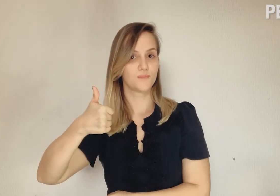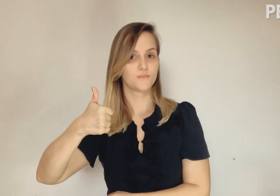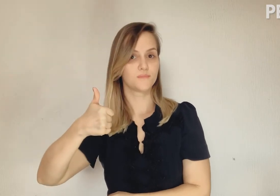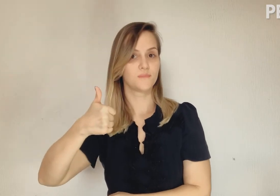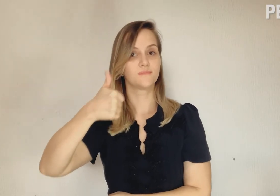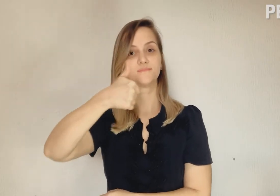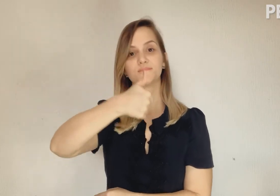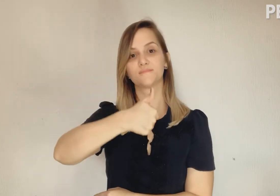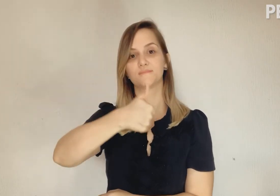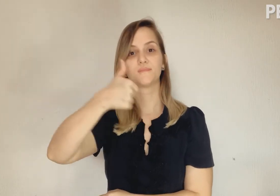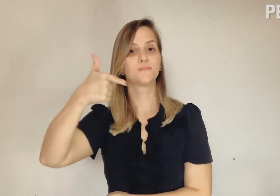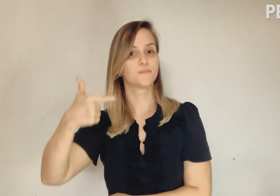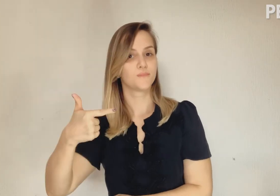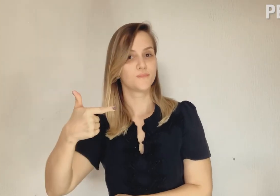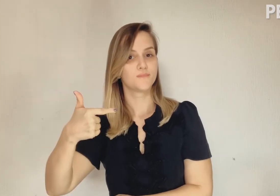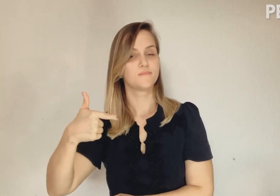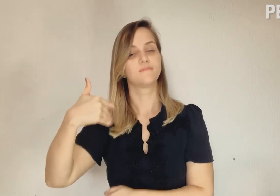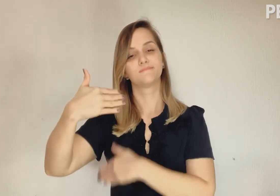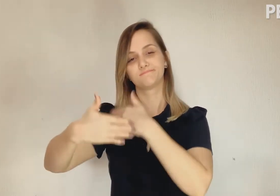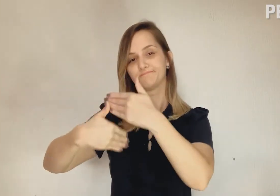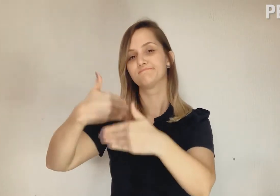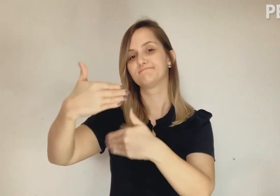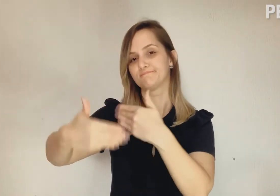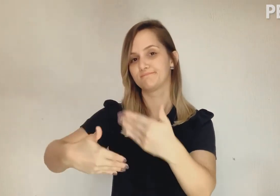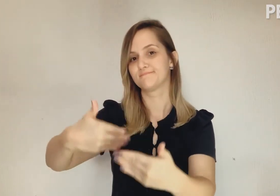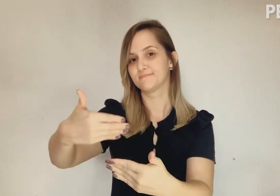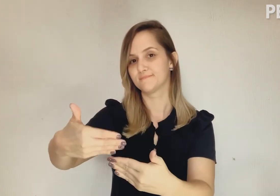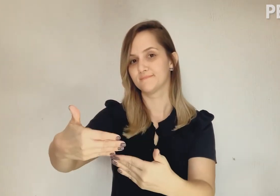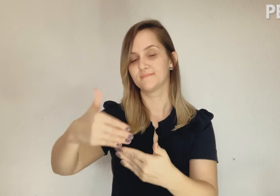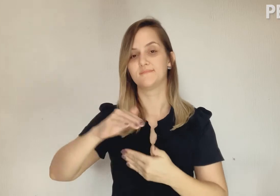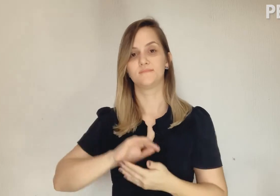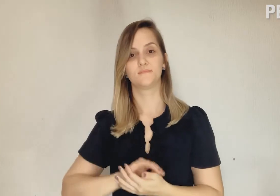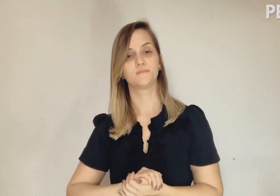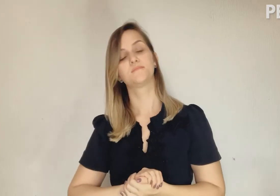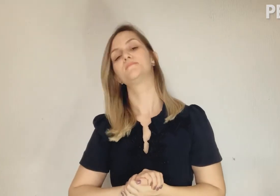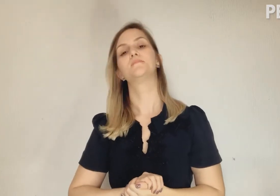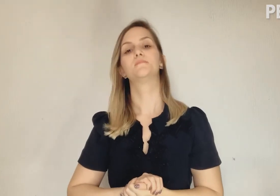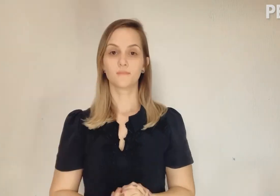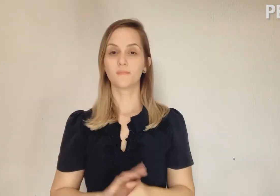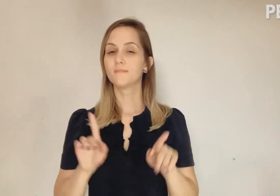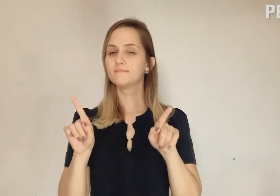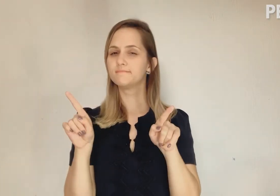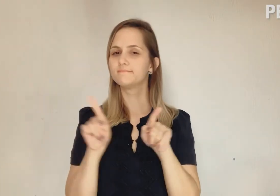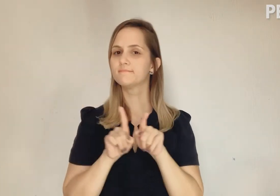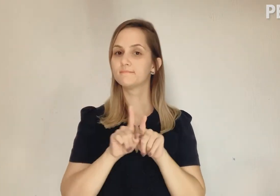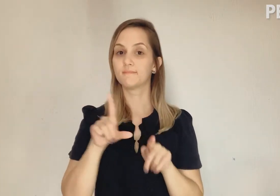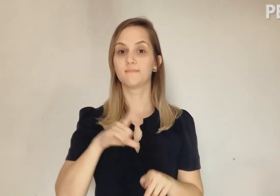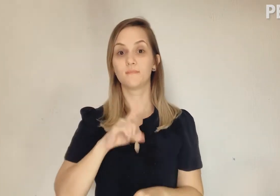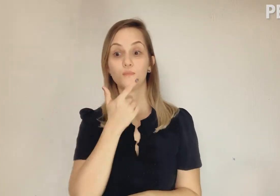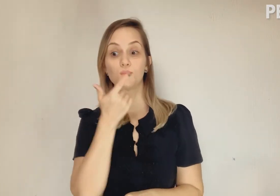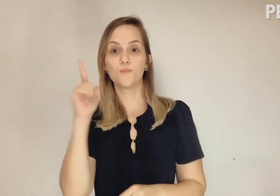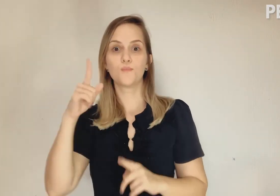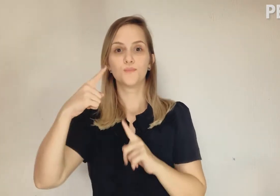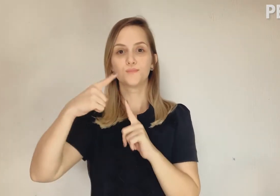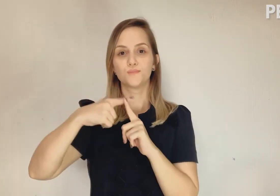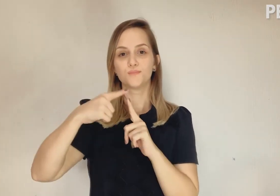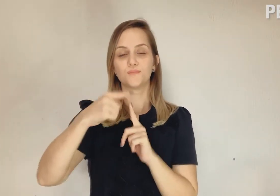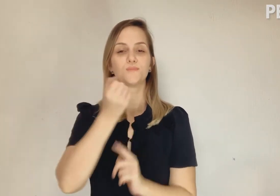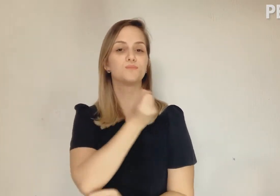1 e 1 forma o 11, 1 e 2 o 12 e assim por diante. Há também outra forma